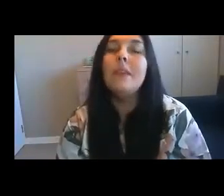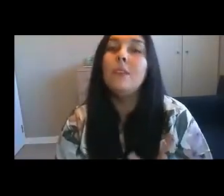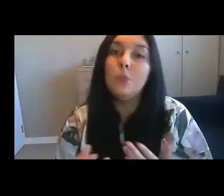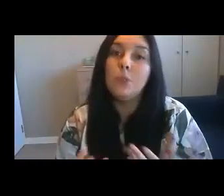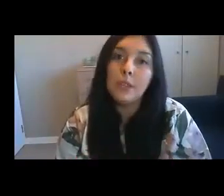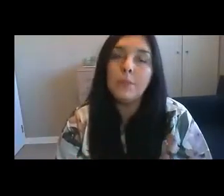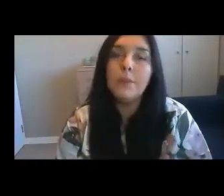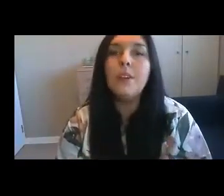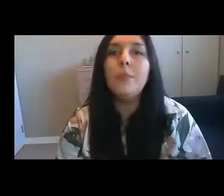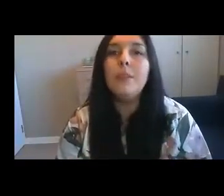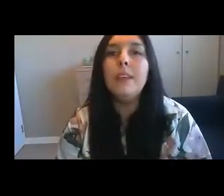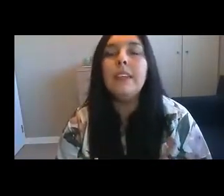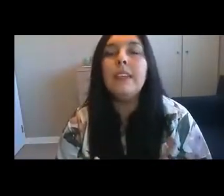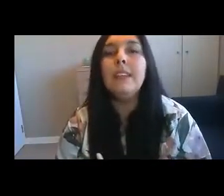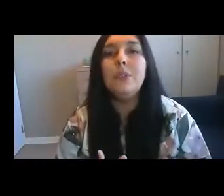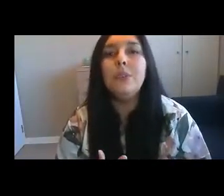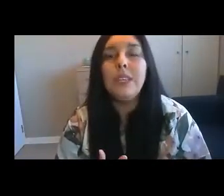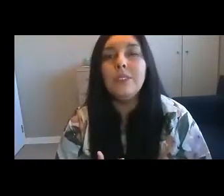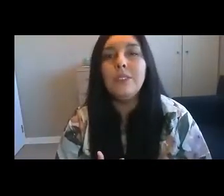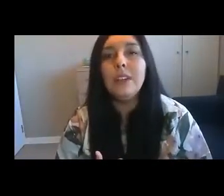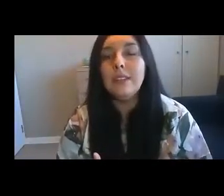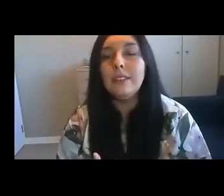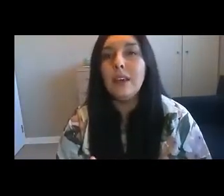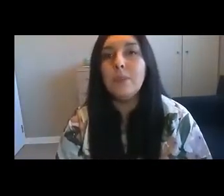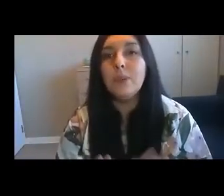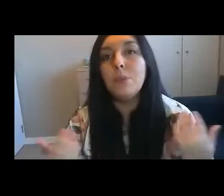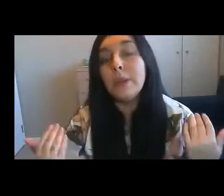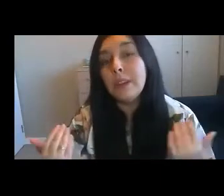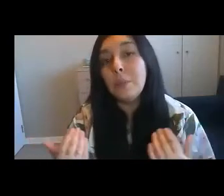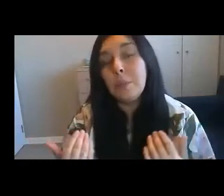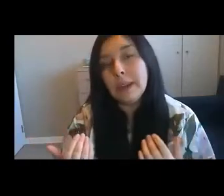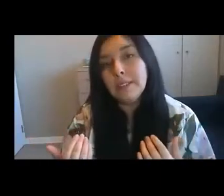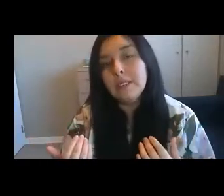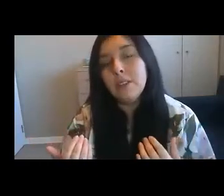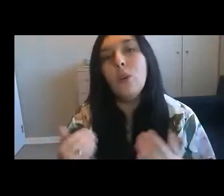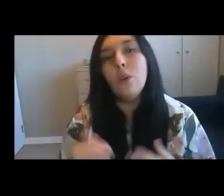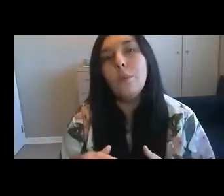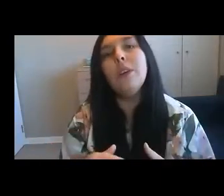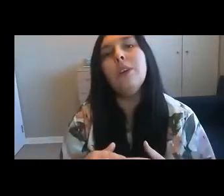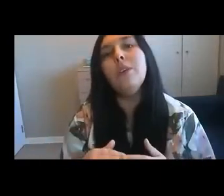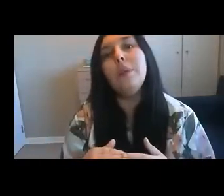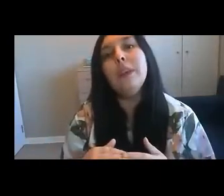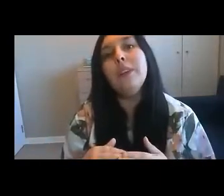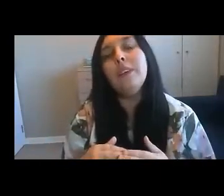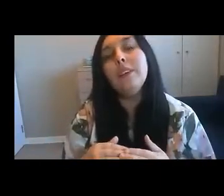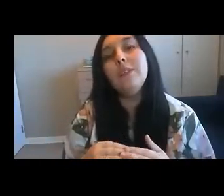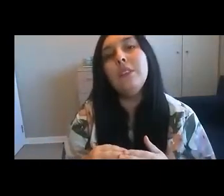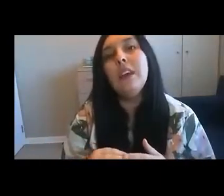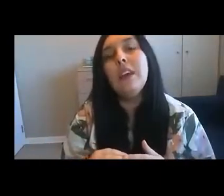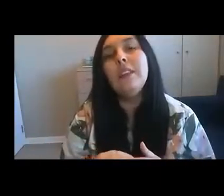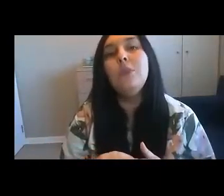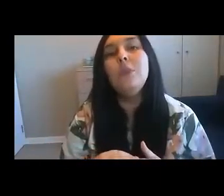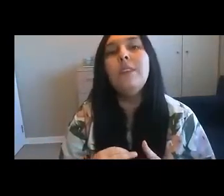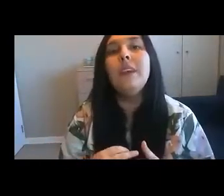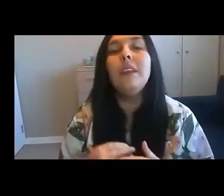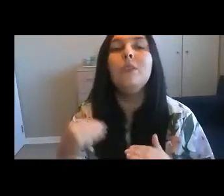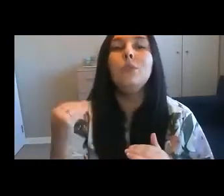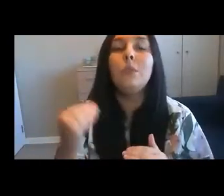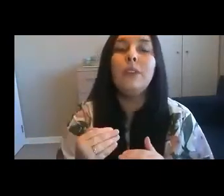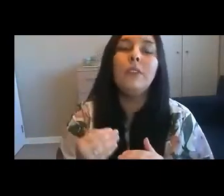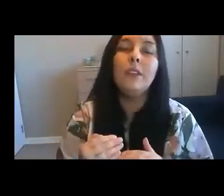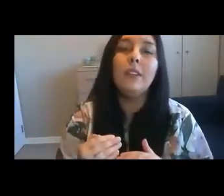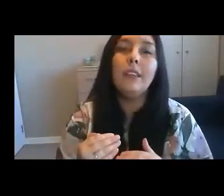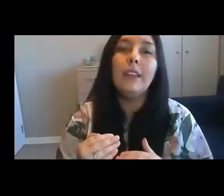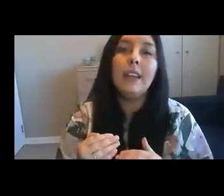También de tutorías, como les comentaba, estas tutorías son realizadas por compañeros pares o por compañeros que son de un nivel